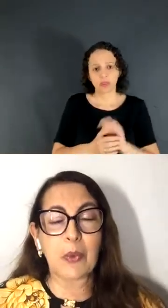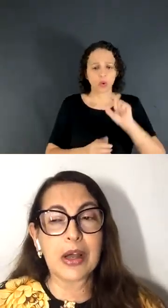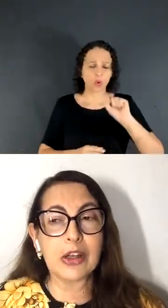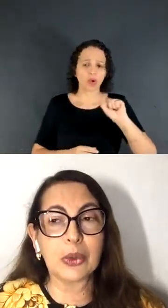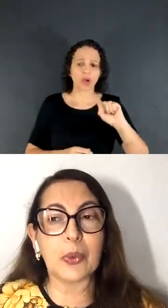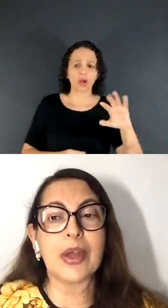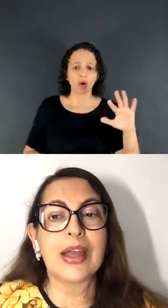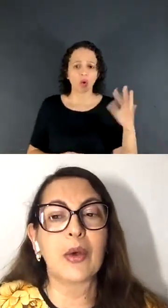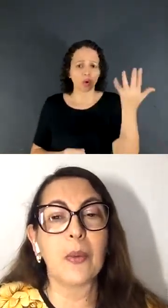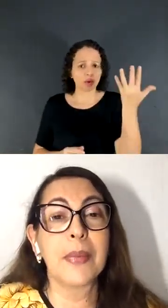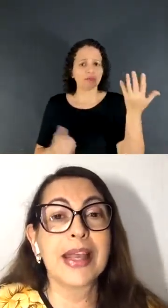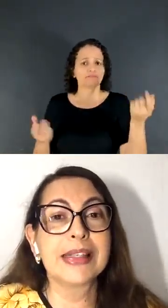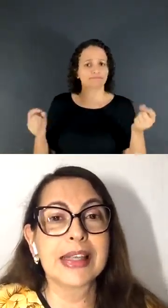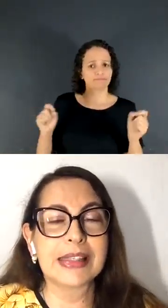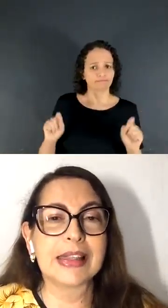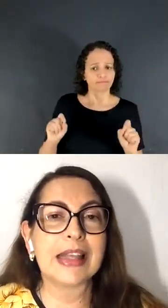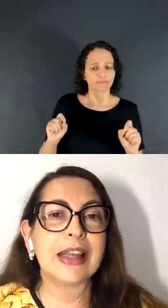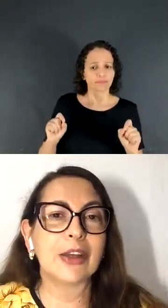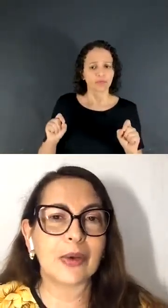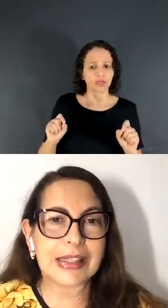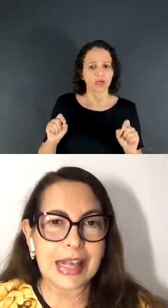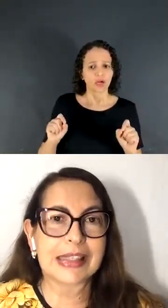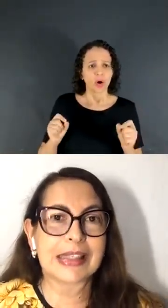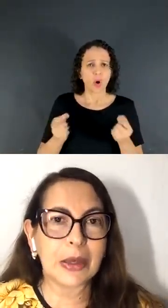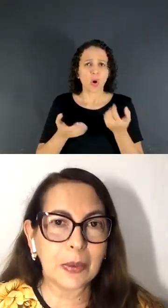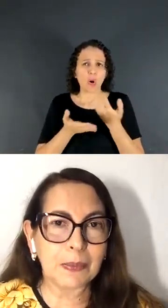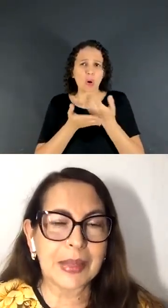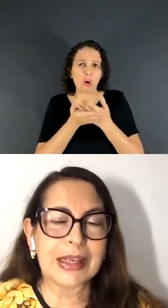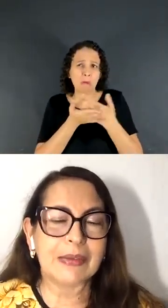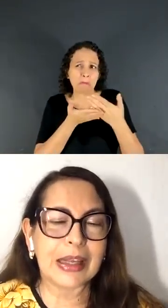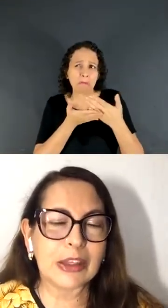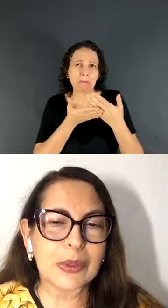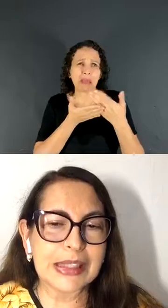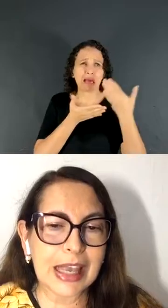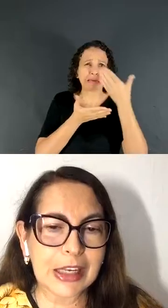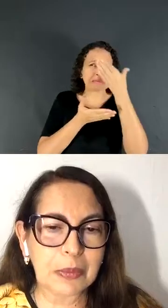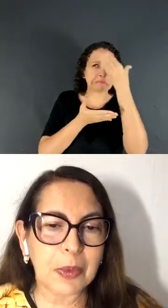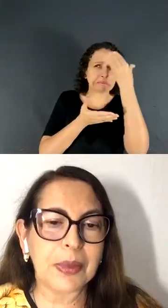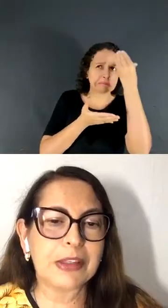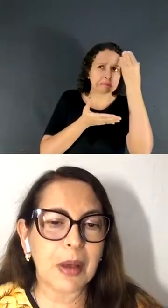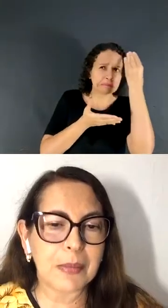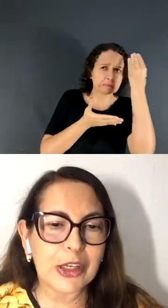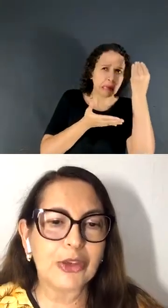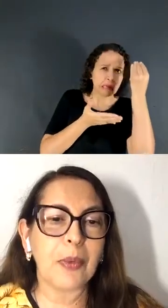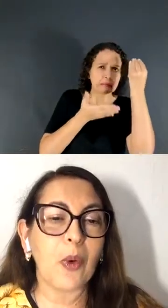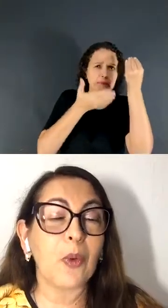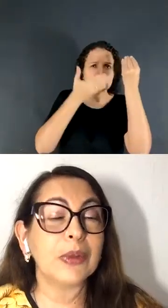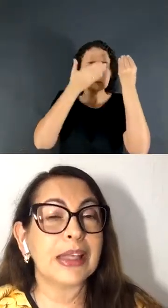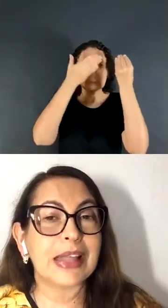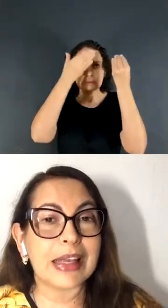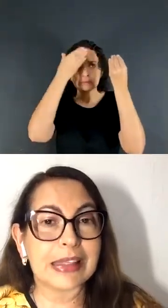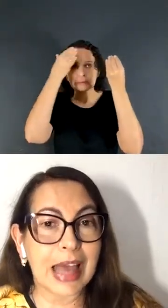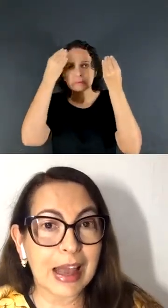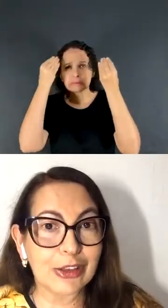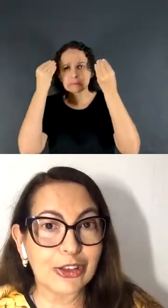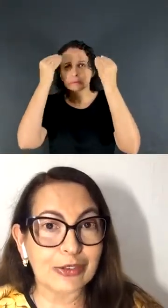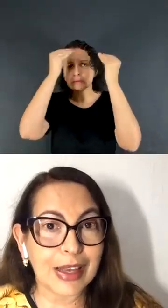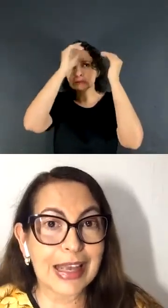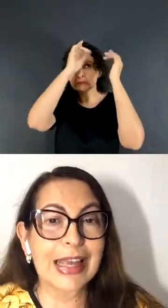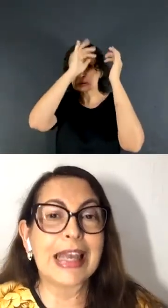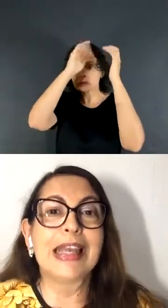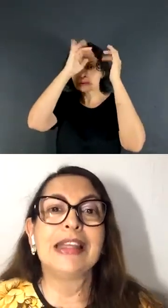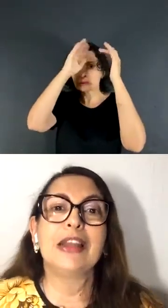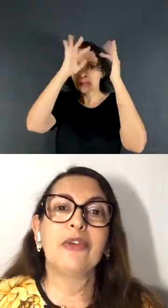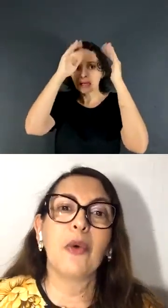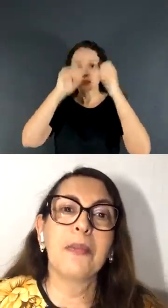acontece? Quando começa essa deteriorização, né, do cérebro, principalmente por conta da idade,